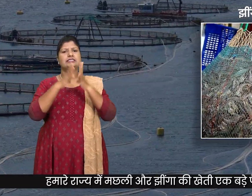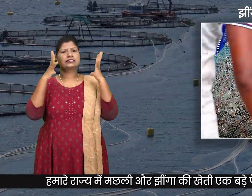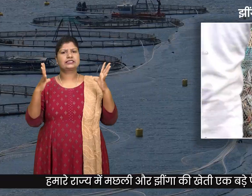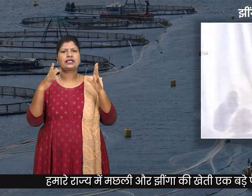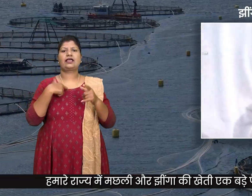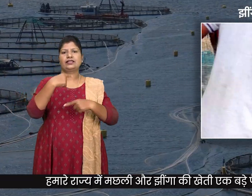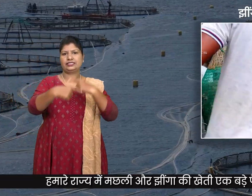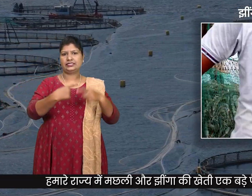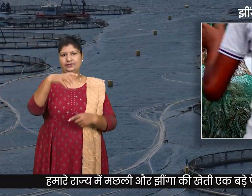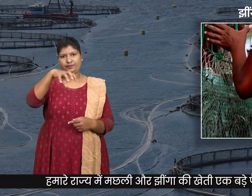है।